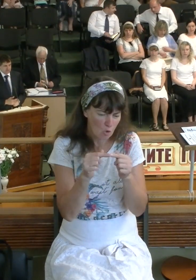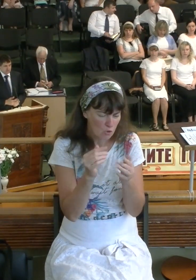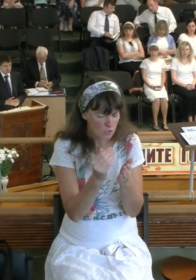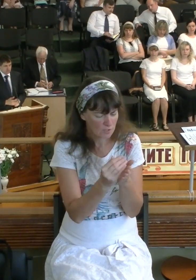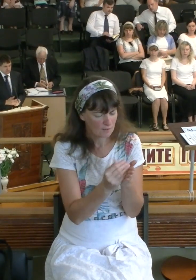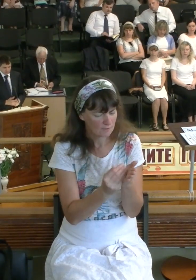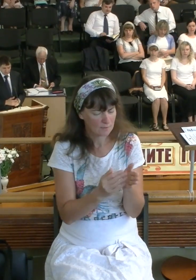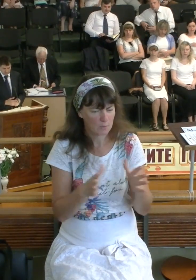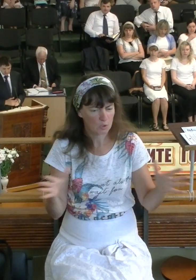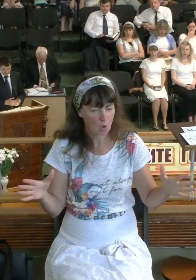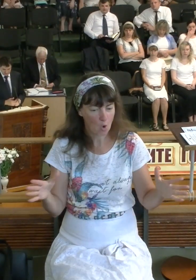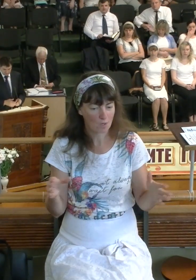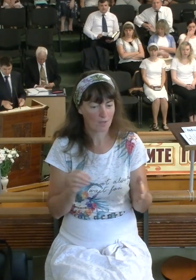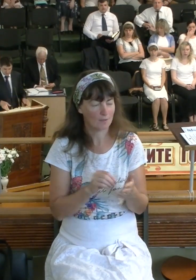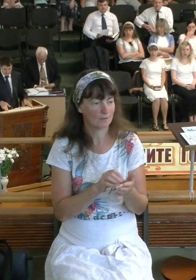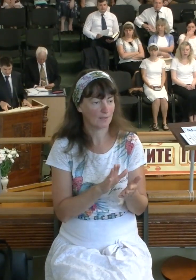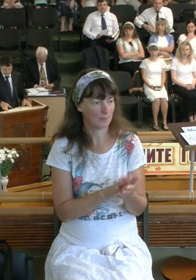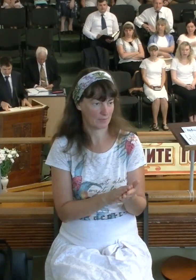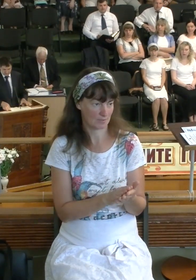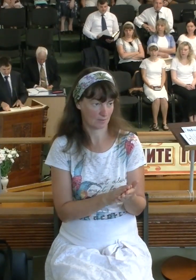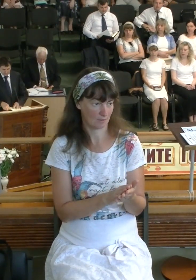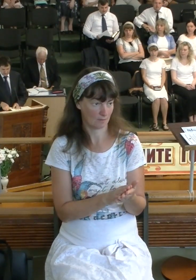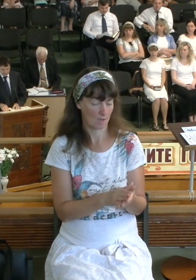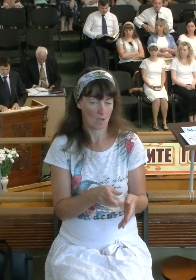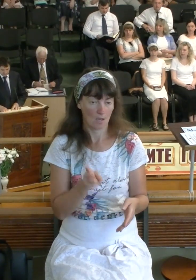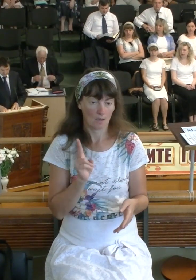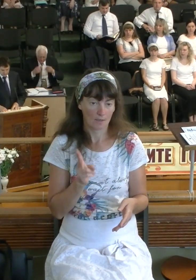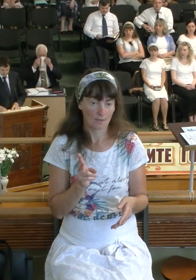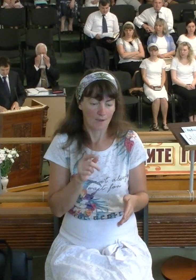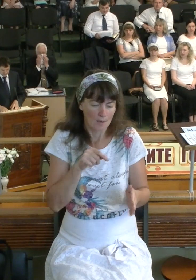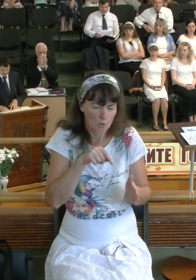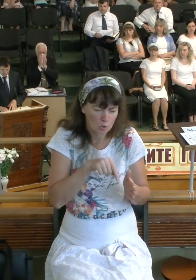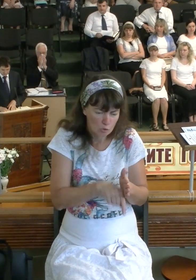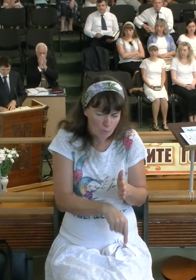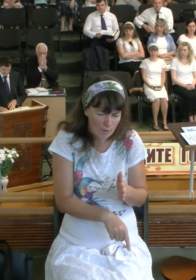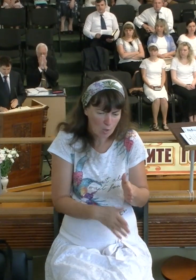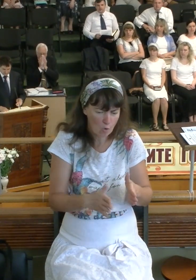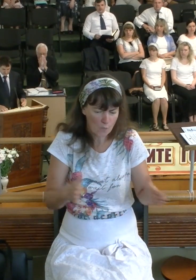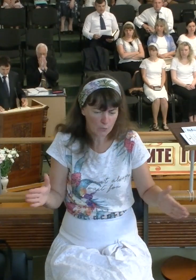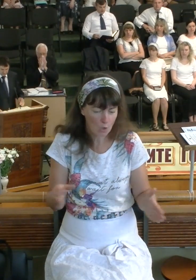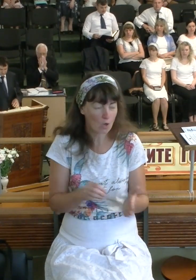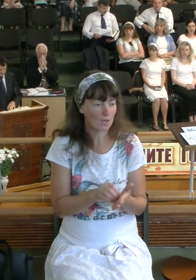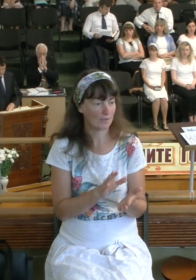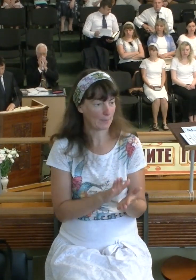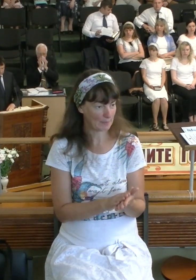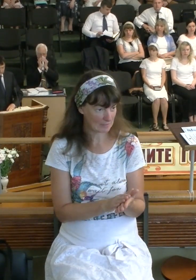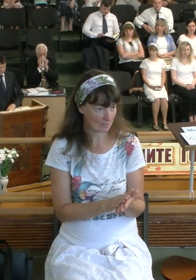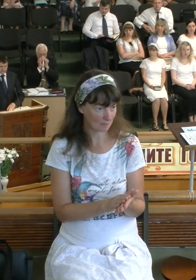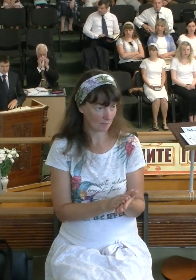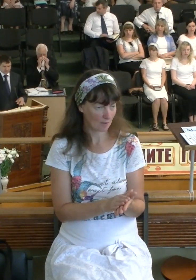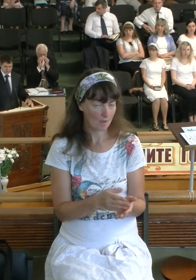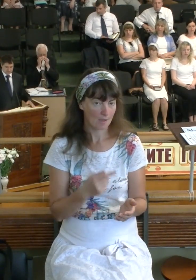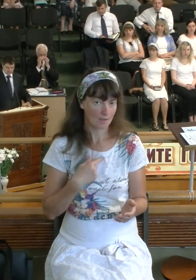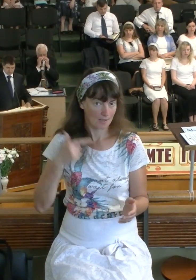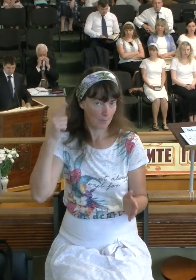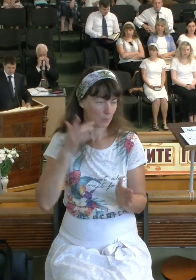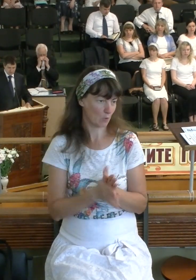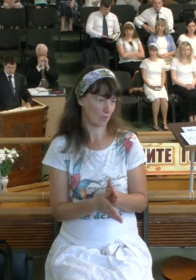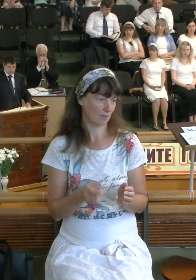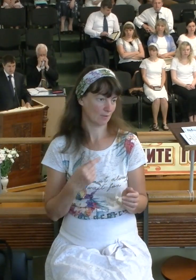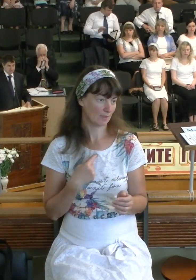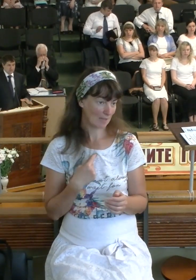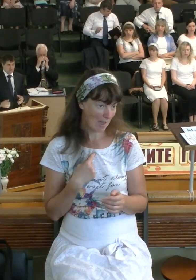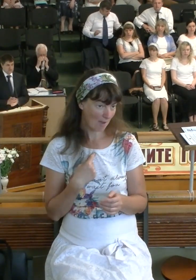как глубоко и как мало мы знаем, и как мало я понимаю, как мало я представляю. И знаете, тема Духа